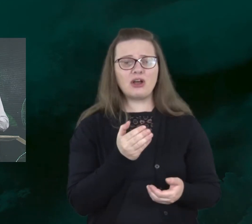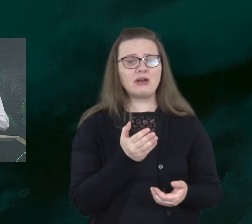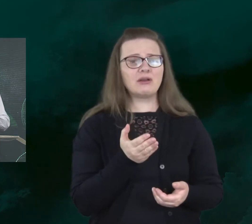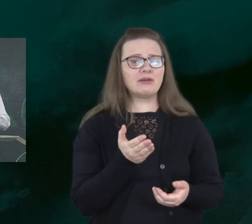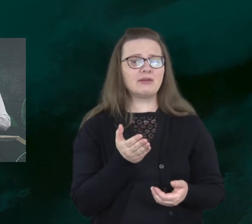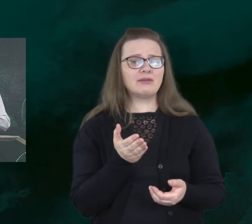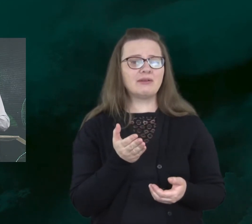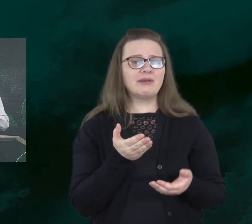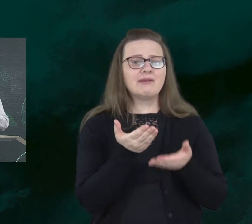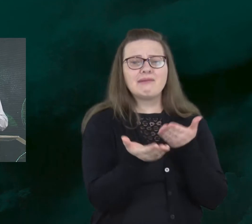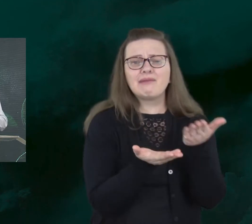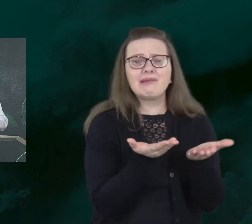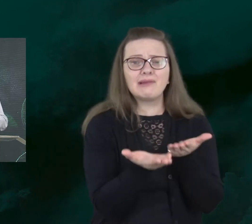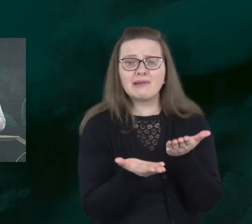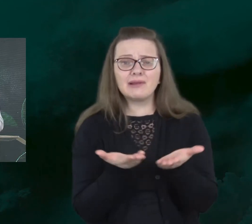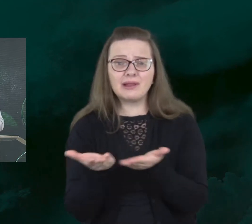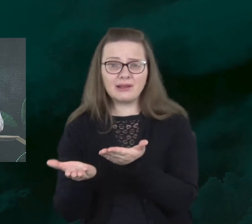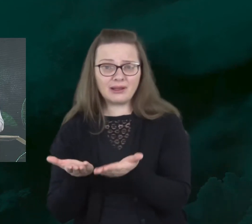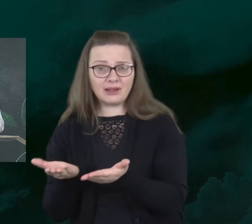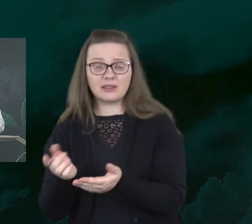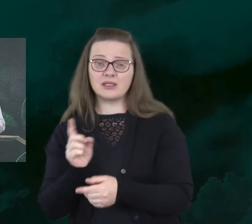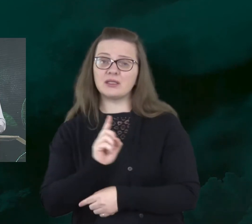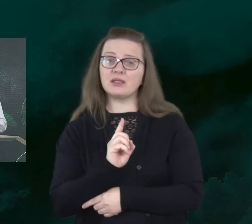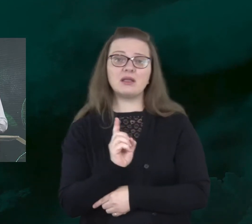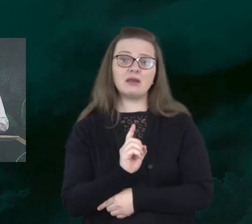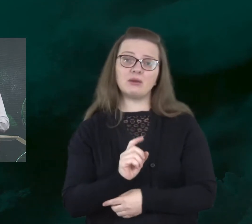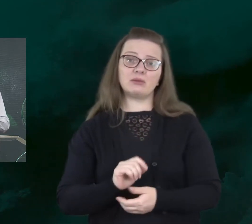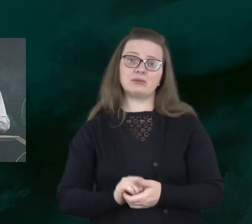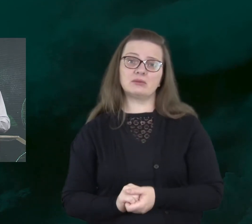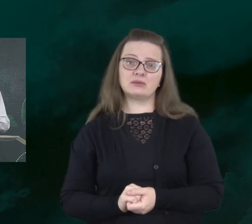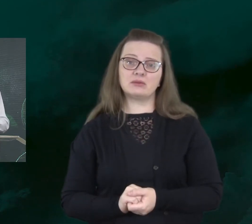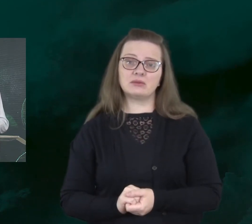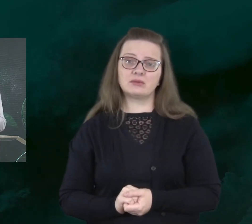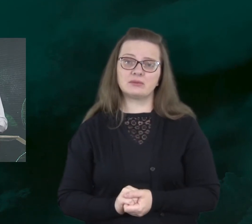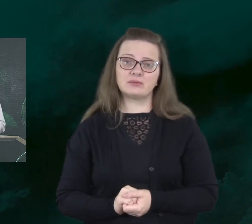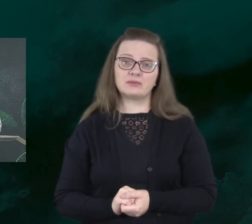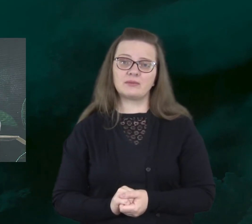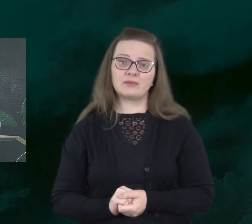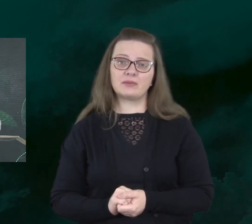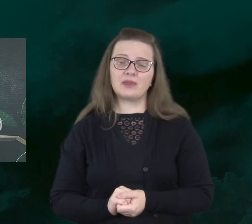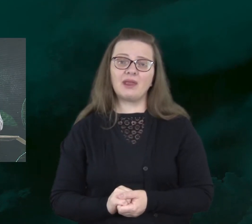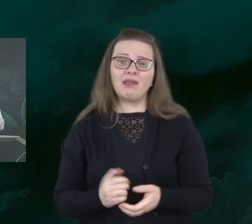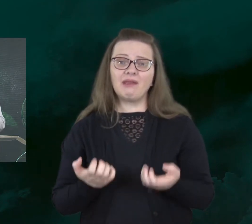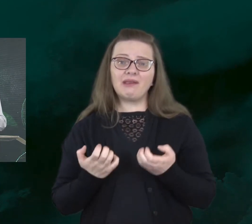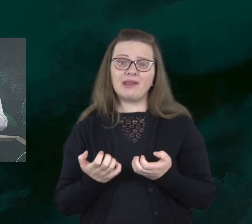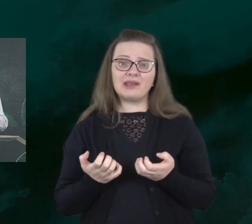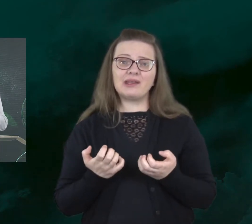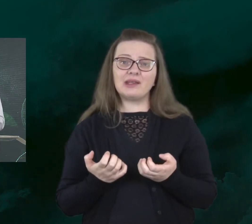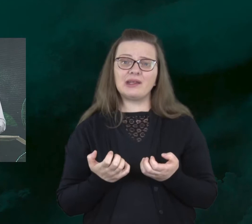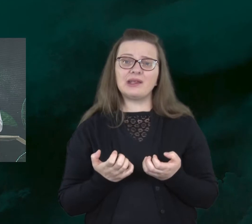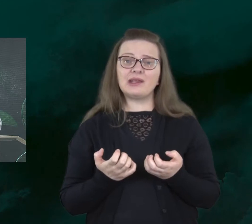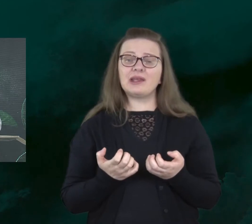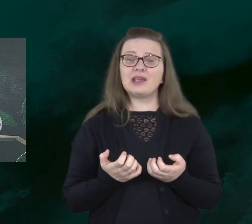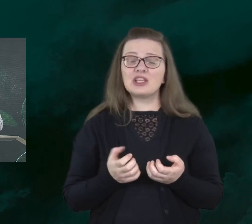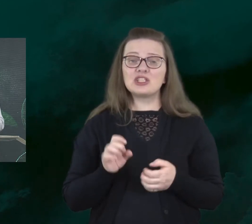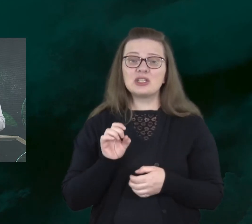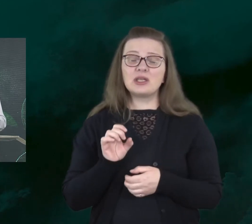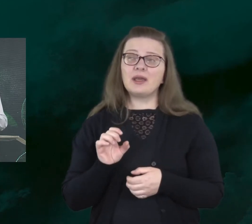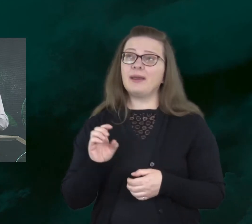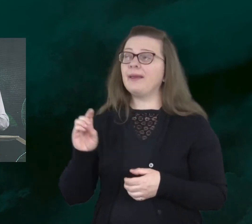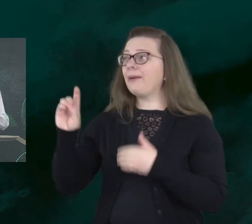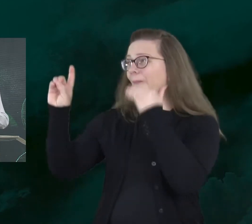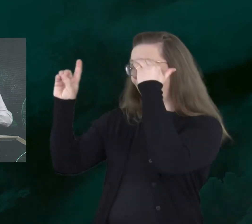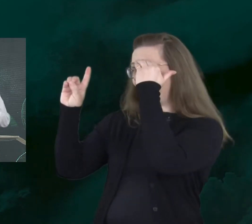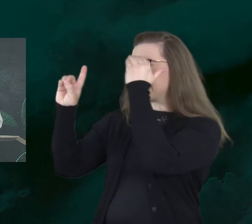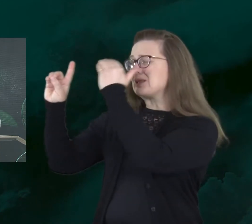ele não procura fazer o favor dos homens, mas ele faz o favor de Deus.